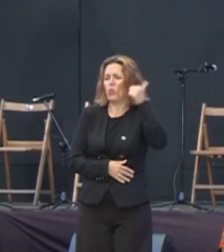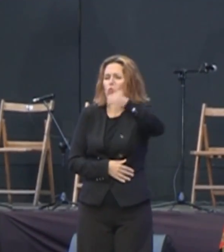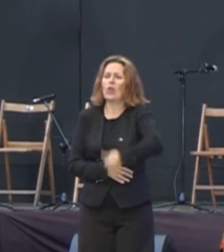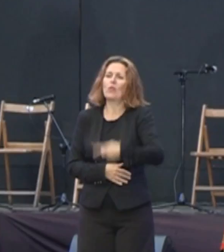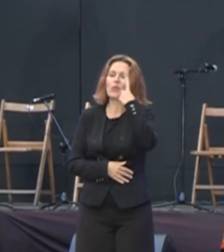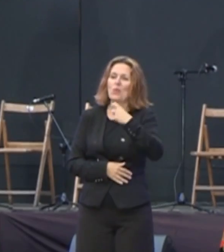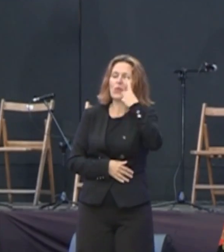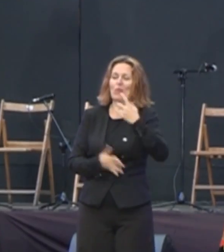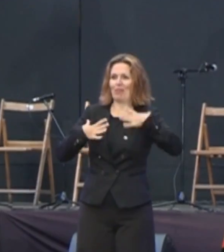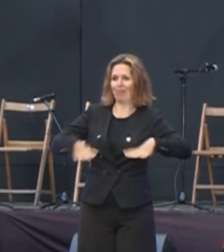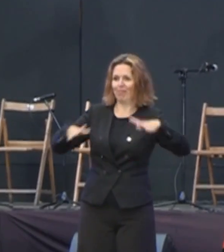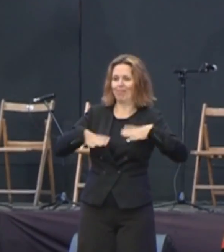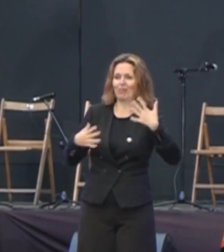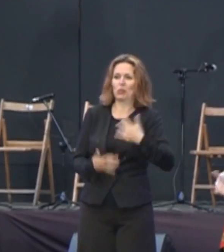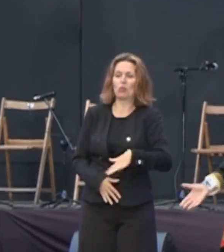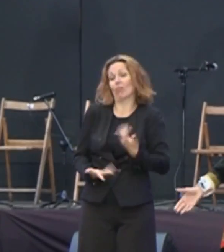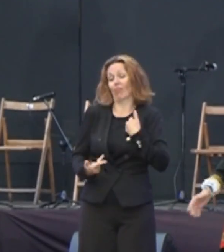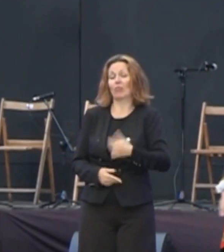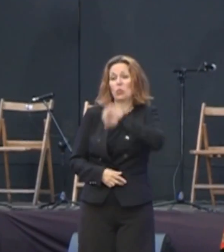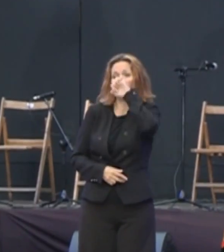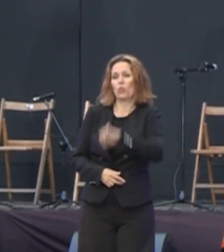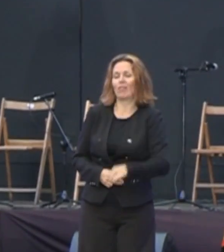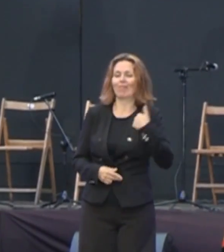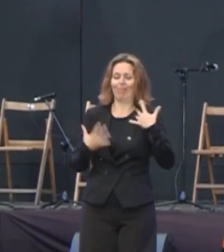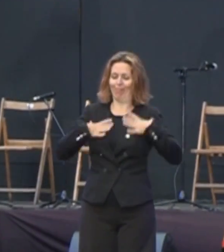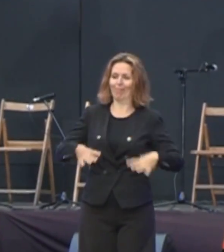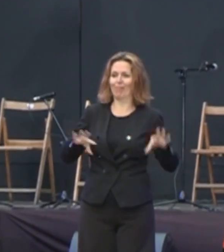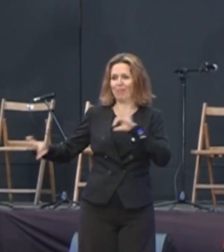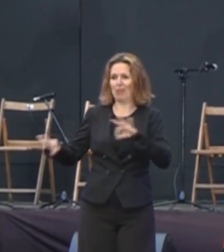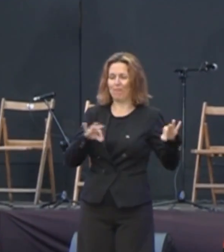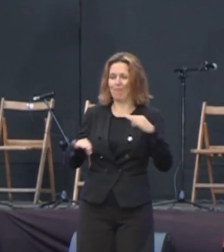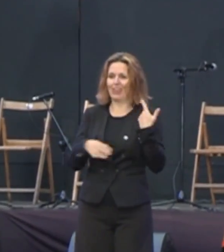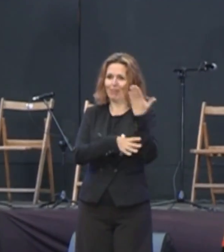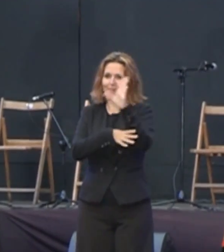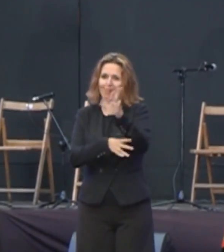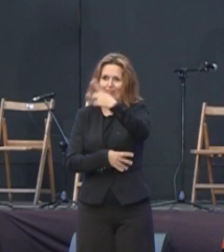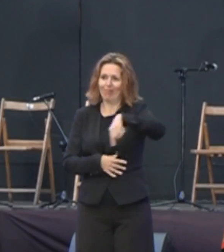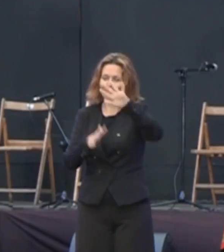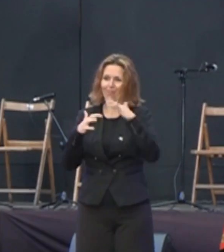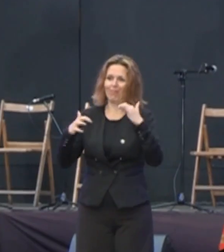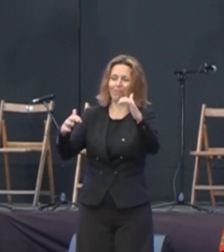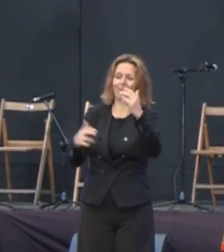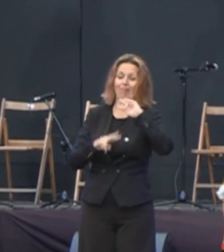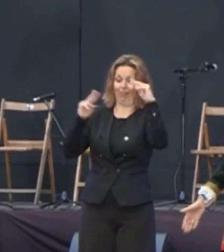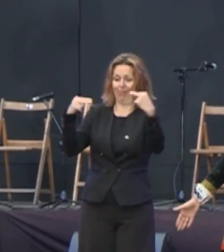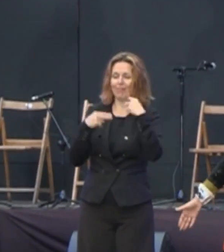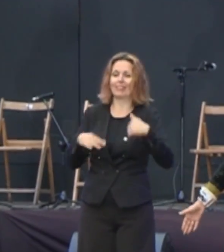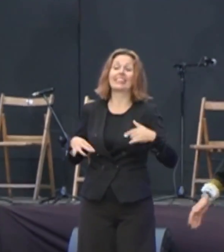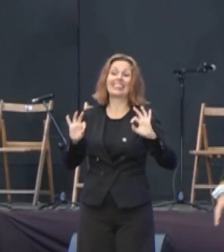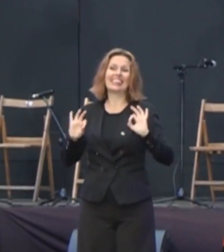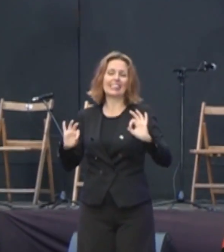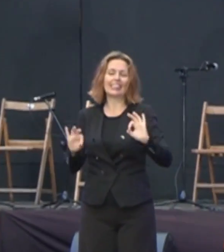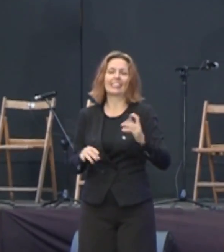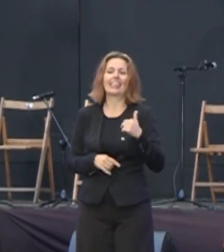años acostumbrada, pues me encanta sacar a este escenario alguno de los trajes que representan a nuestra tierra. Este